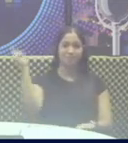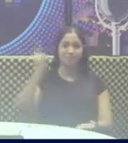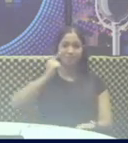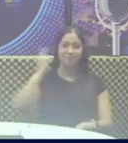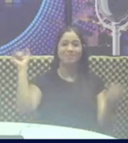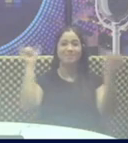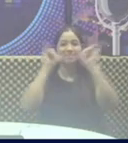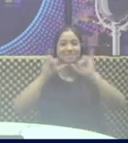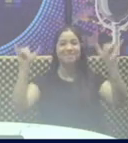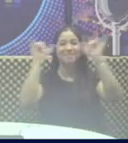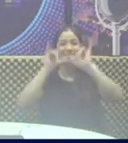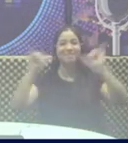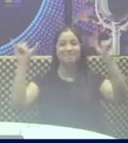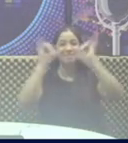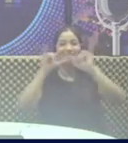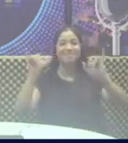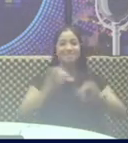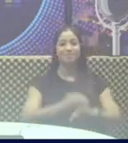Giro de